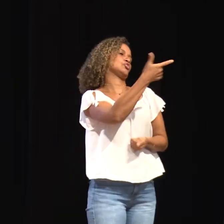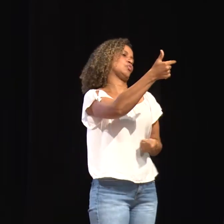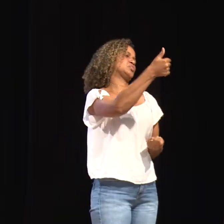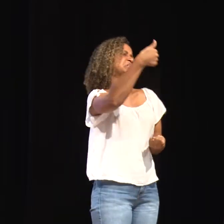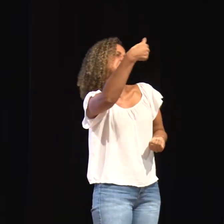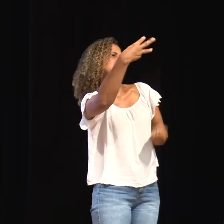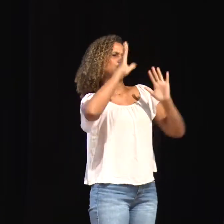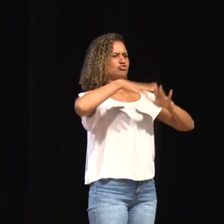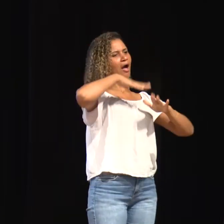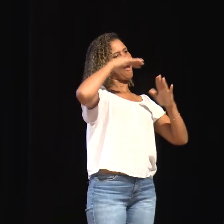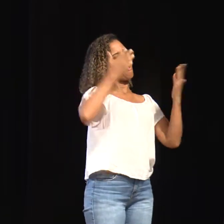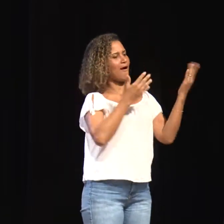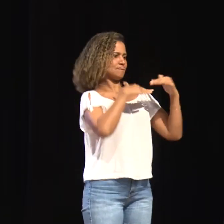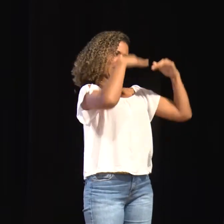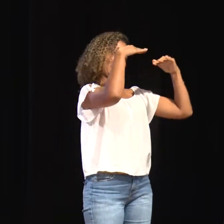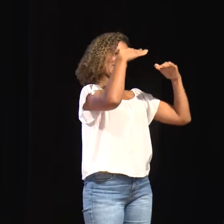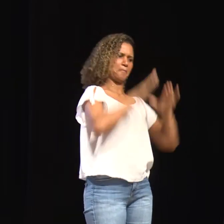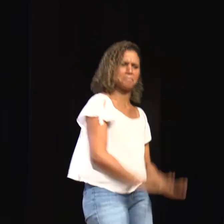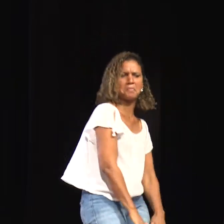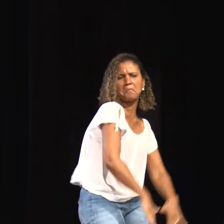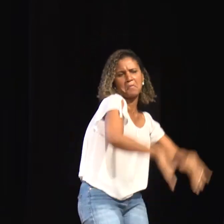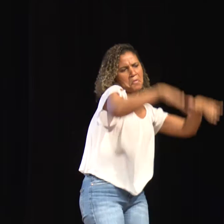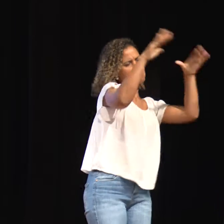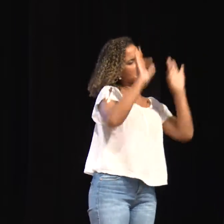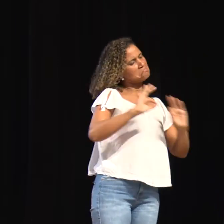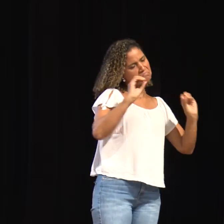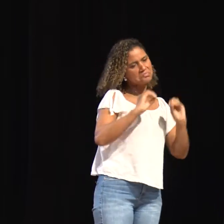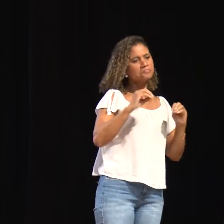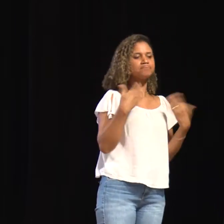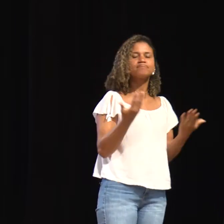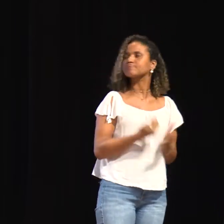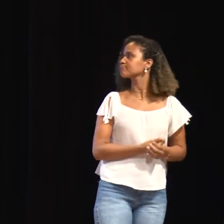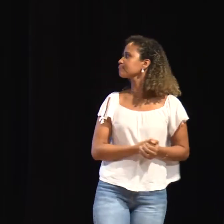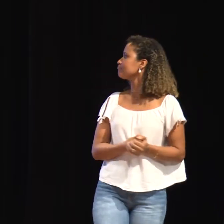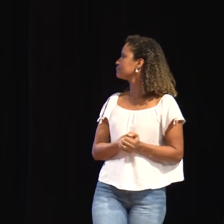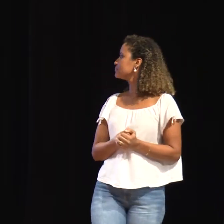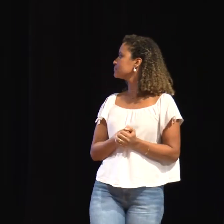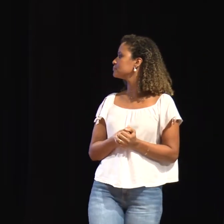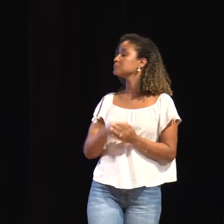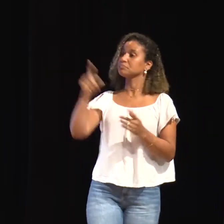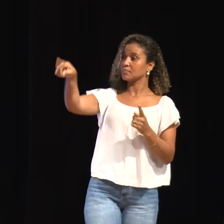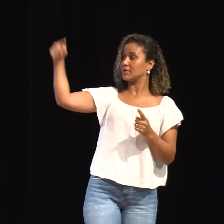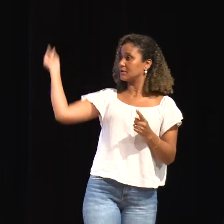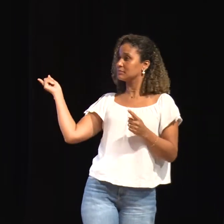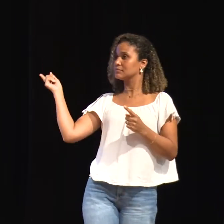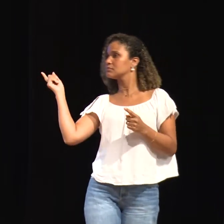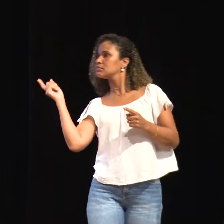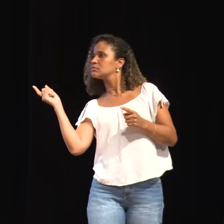Porque eu estava no mundo dos ouvintes, no mundo dos ouvintes tardiamente, por volta dos 12, 13 anos. Pode passar,